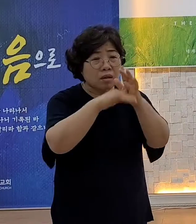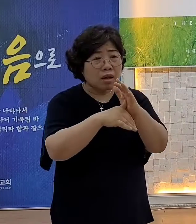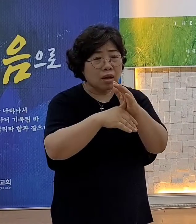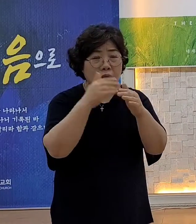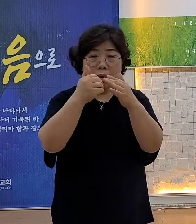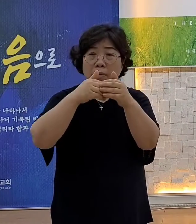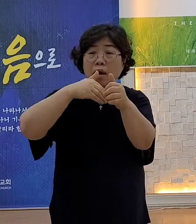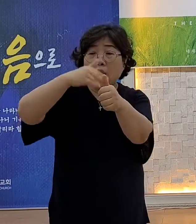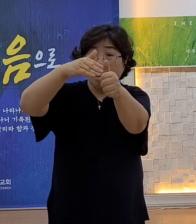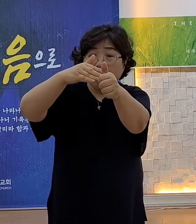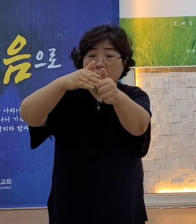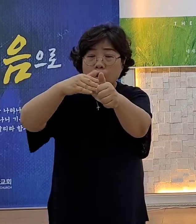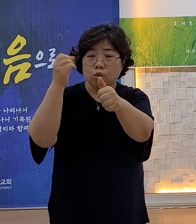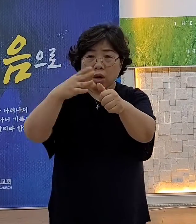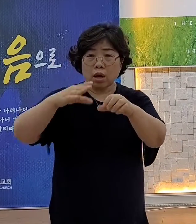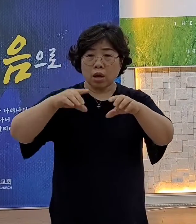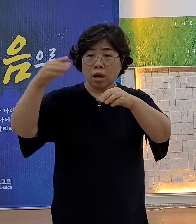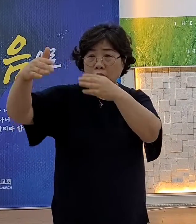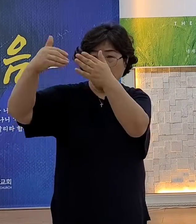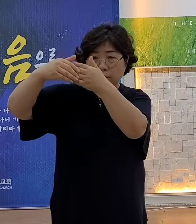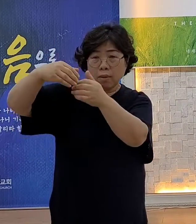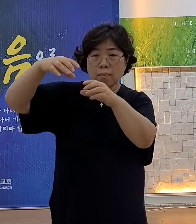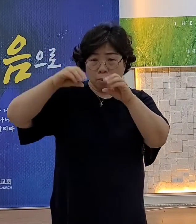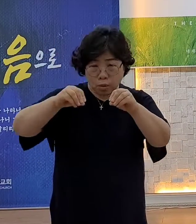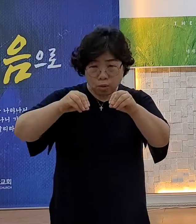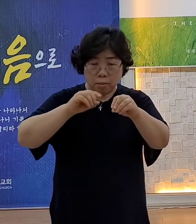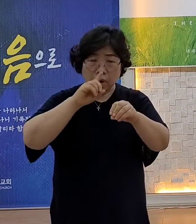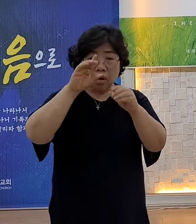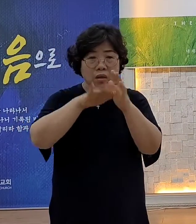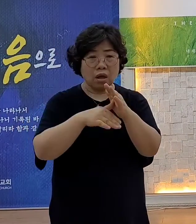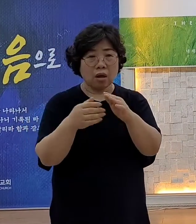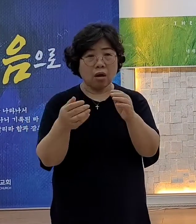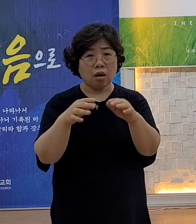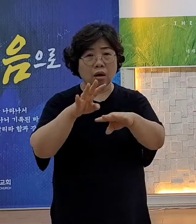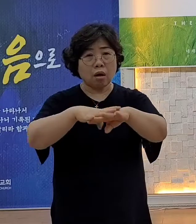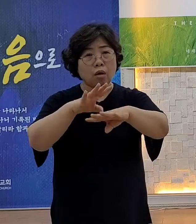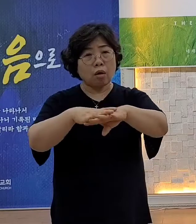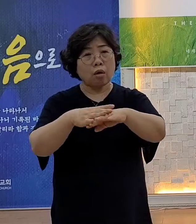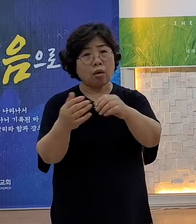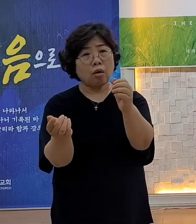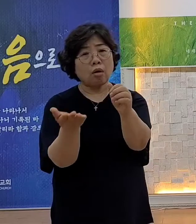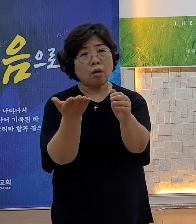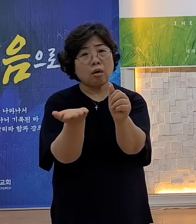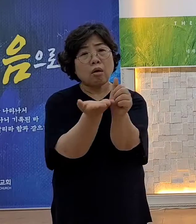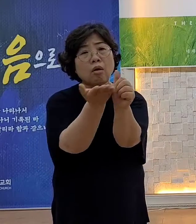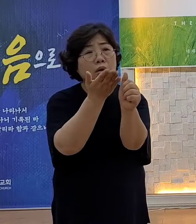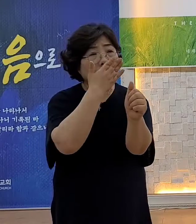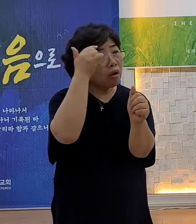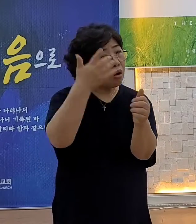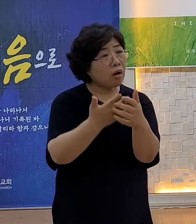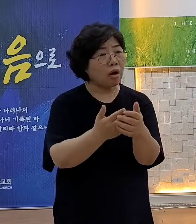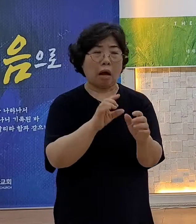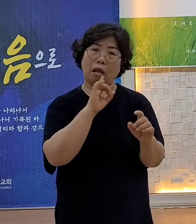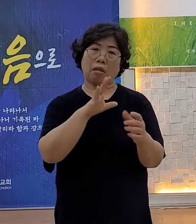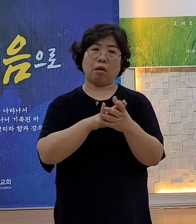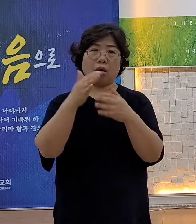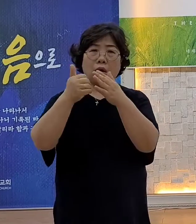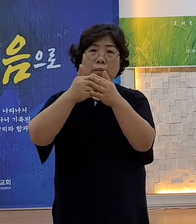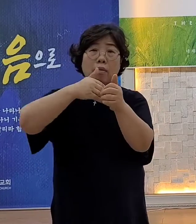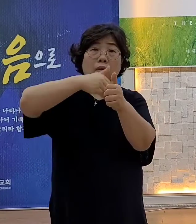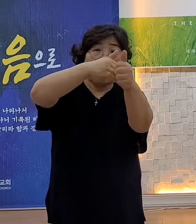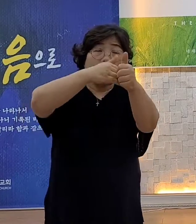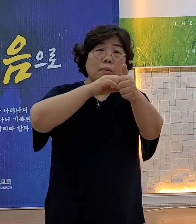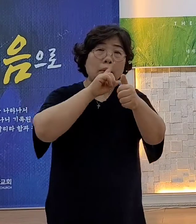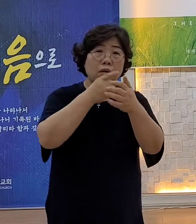가라 하면 가고 서라 하면 서는데 농사가 됩니까? 아니 언제 떠날지도 모르는데 뭘 심어놔요? 심어놓으면 1년